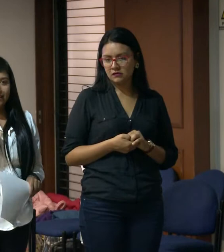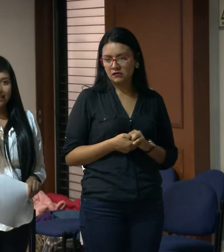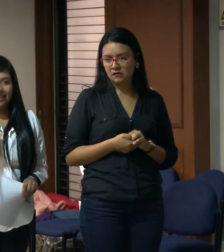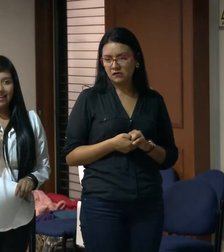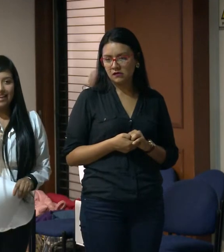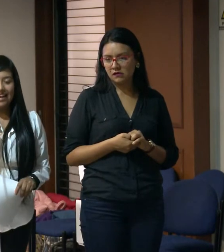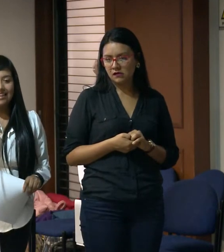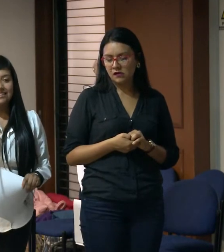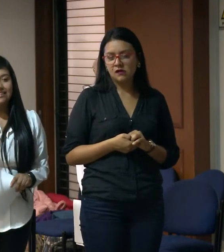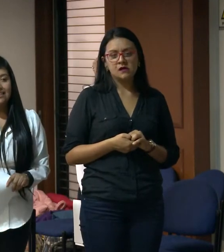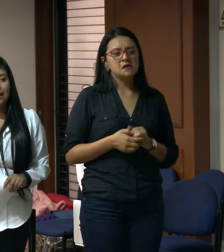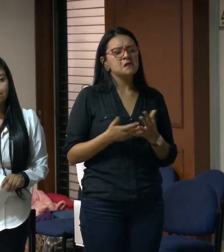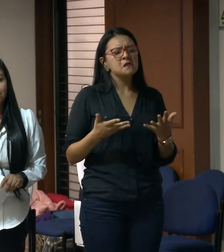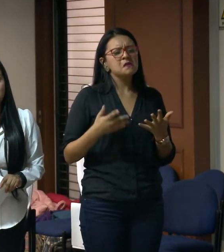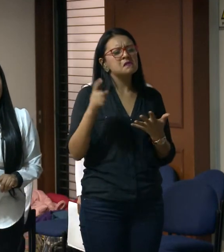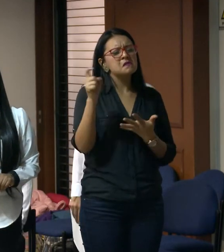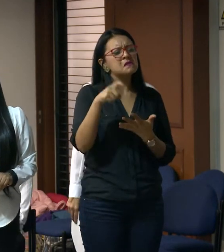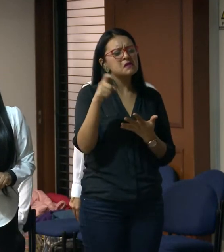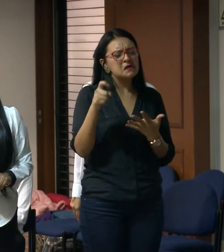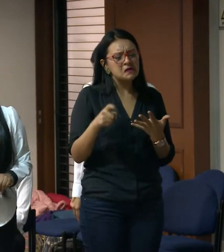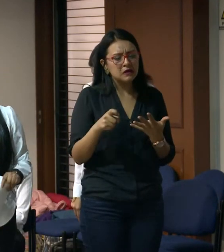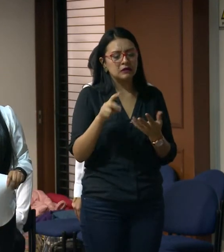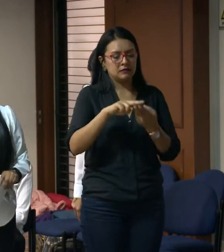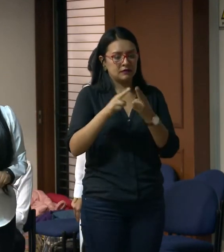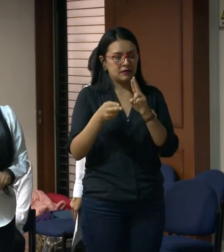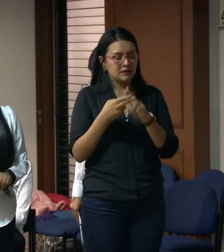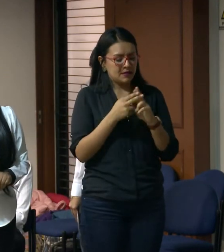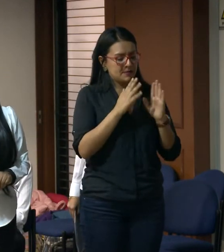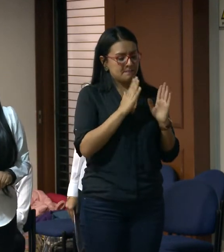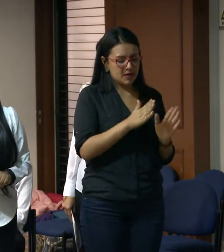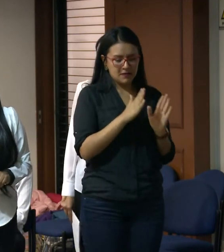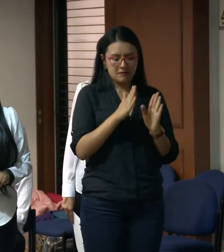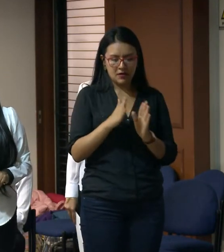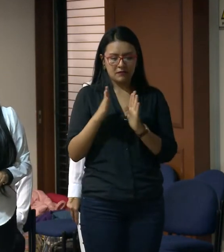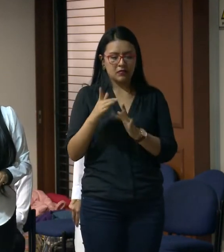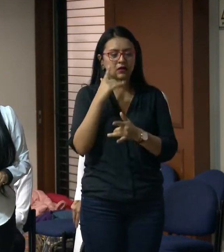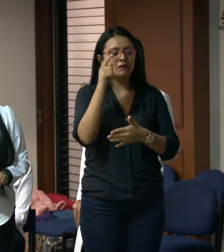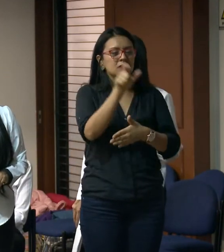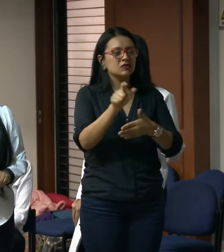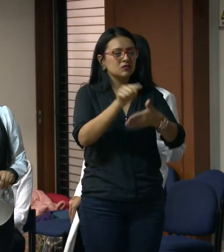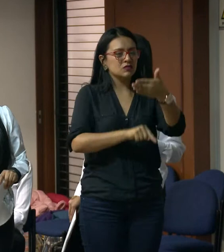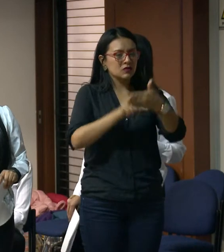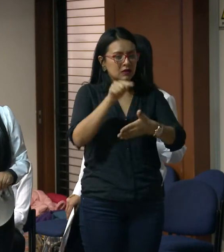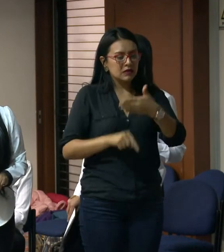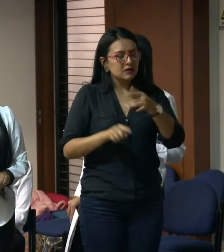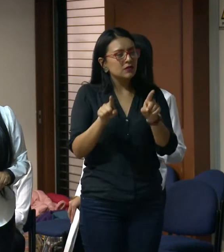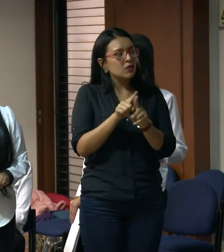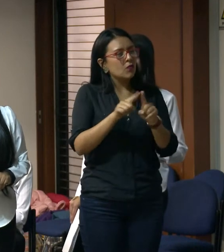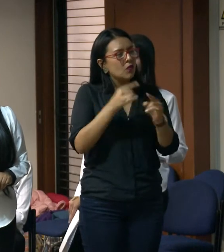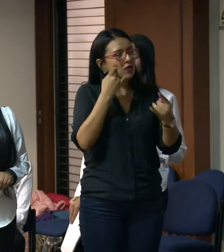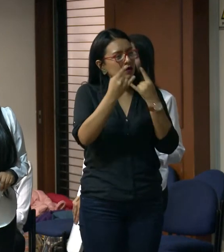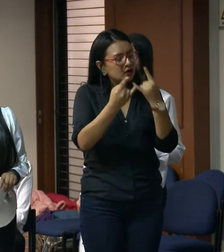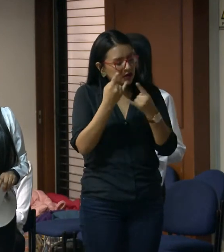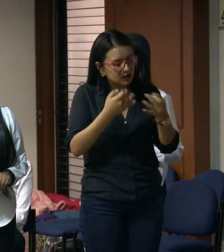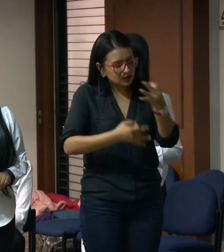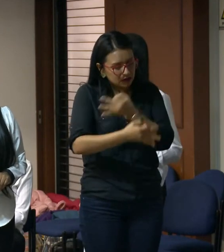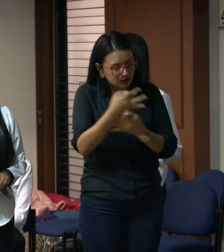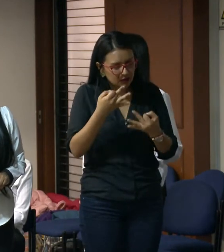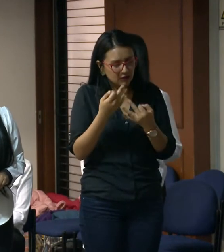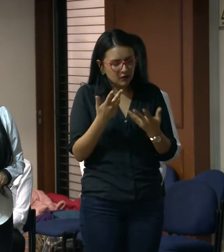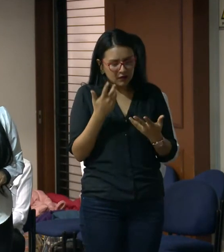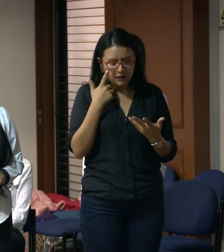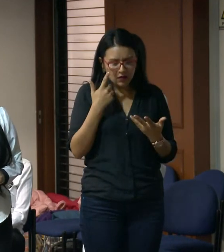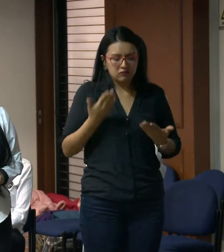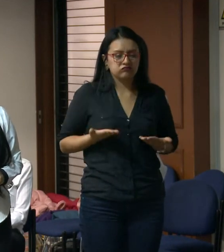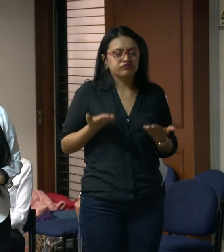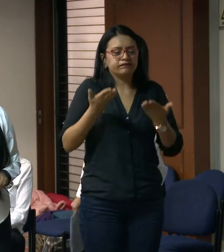También la necesidad por parte de los contratistas, de ese interés de replantearse esas dinámicas que